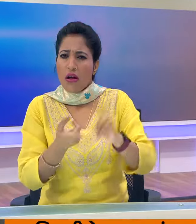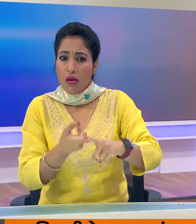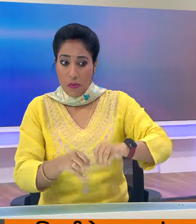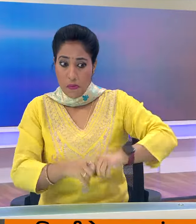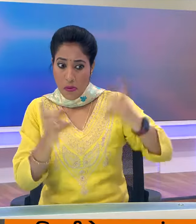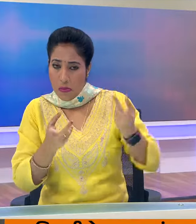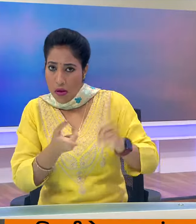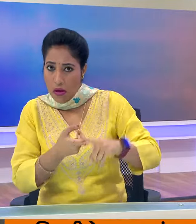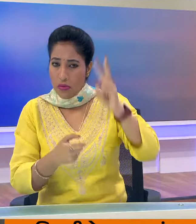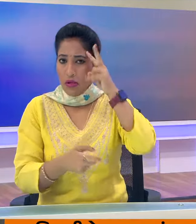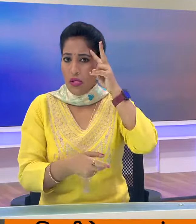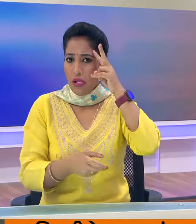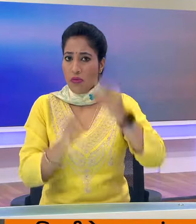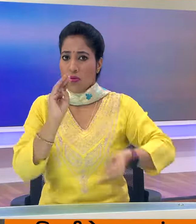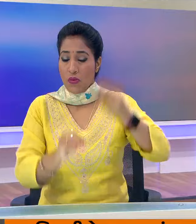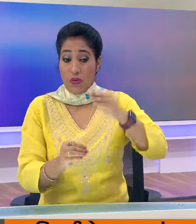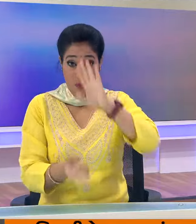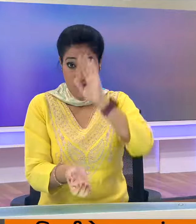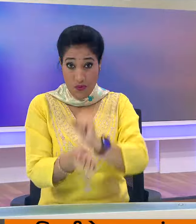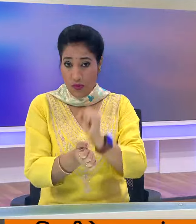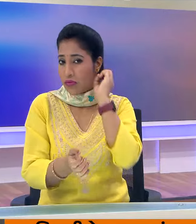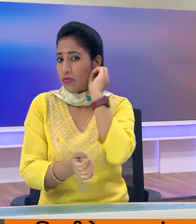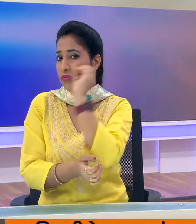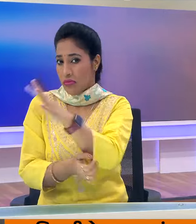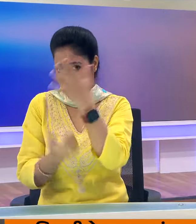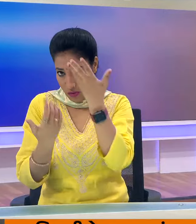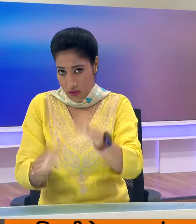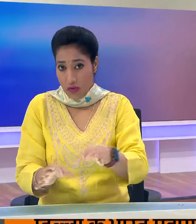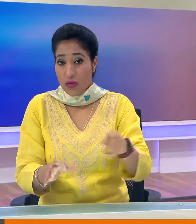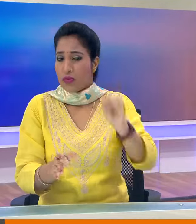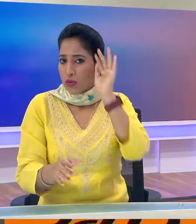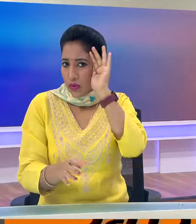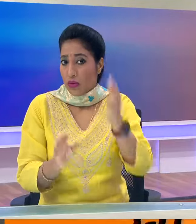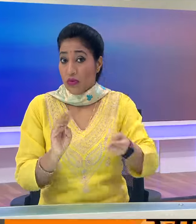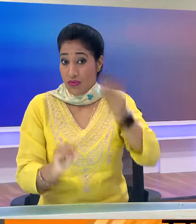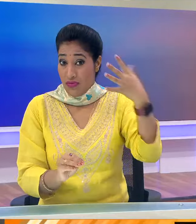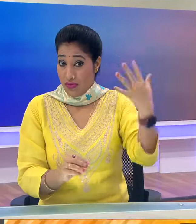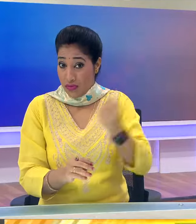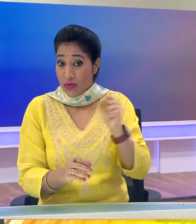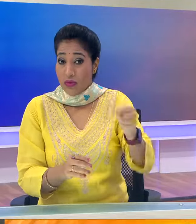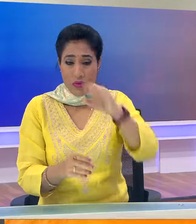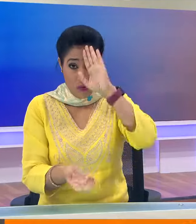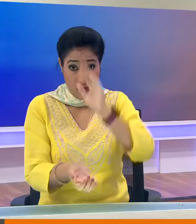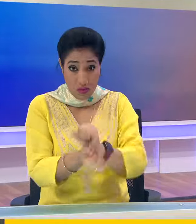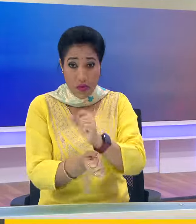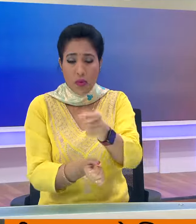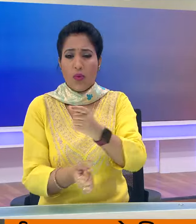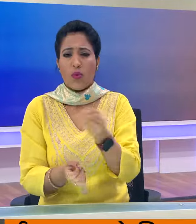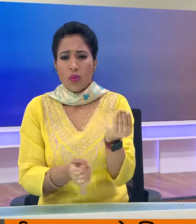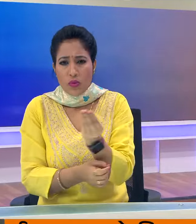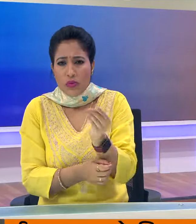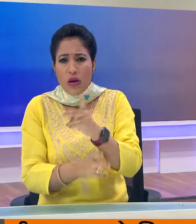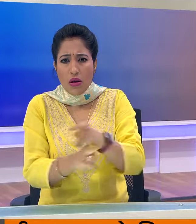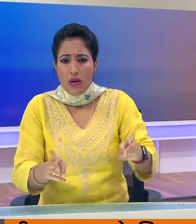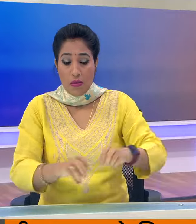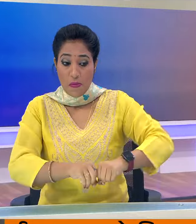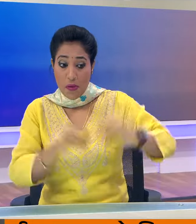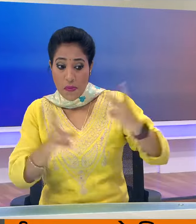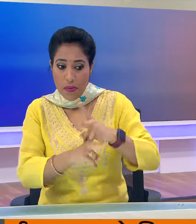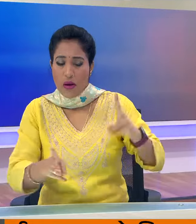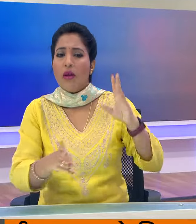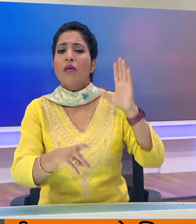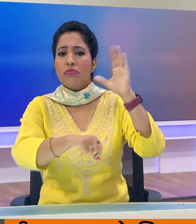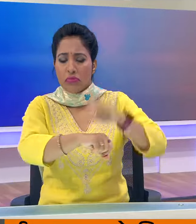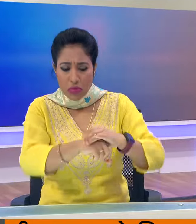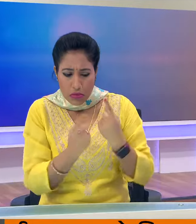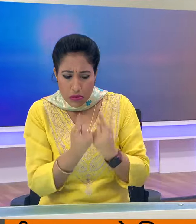होने की आशंका के चलते पुलिस को इसकी सूचना दी गई। सूचना मिलते ही डॉग स्क्वाड और बम निरोधक दस्ता मौके पर पहुंच